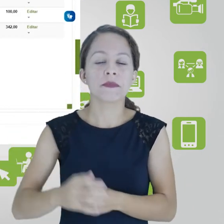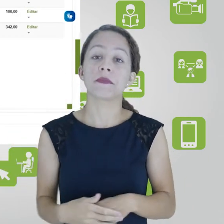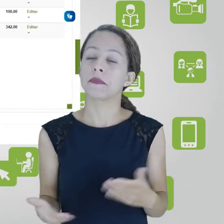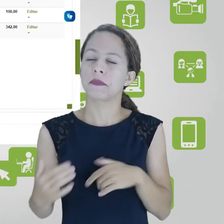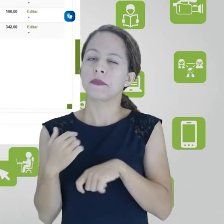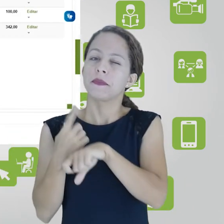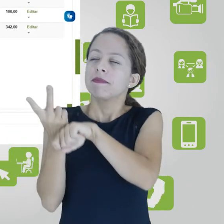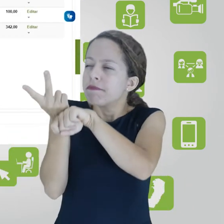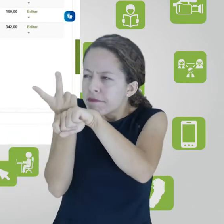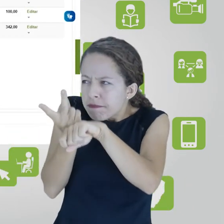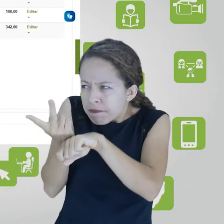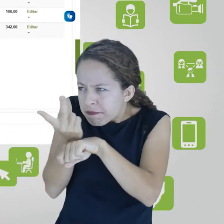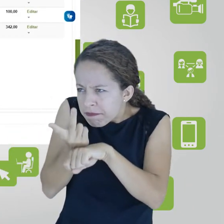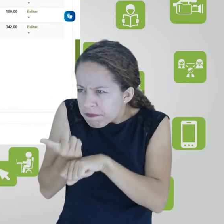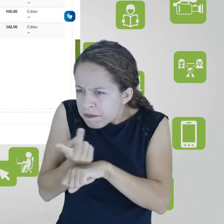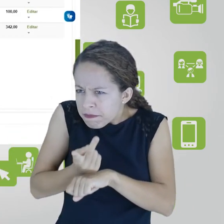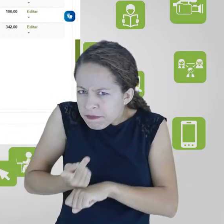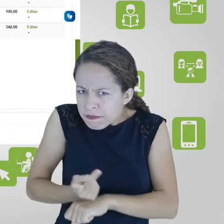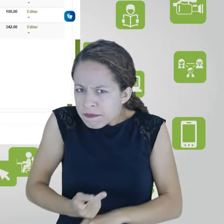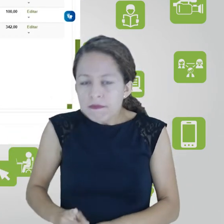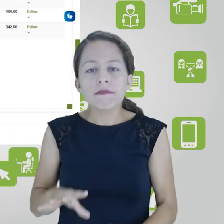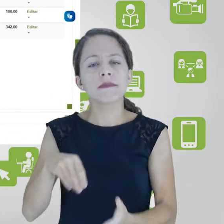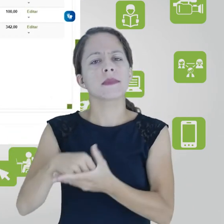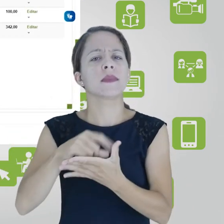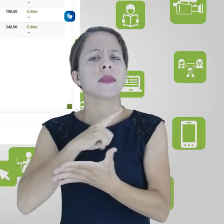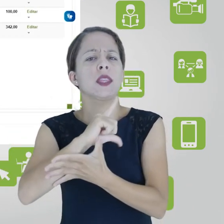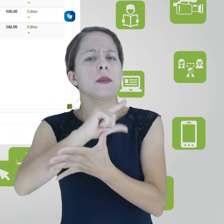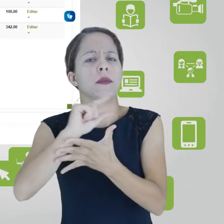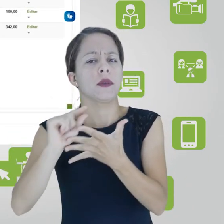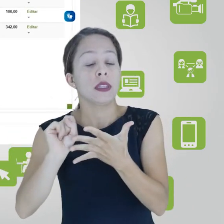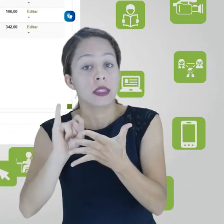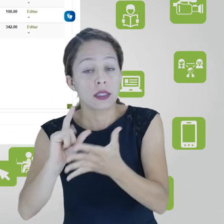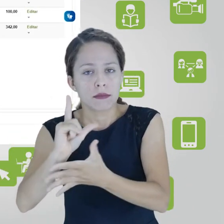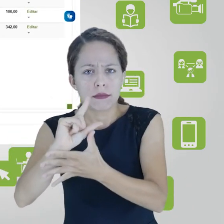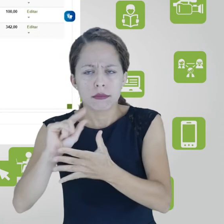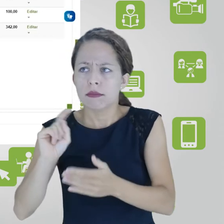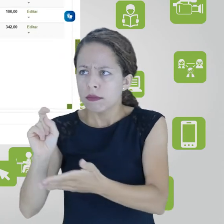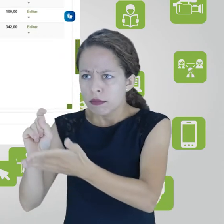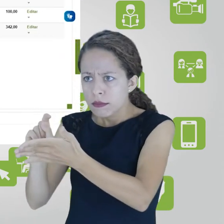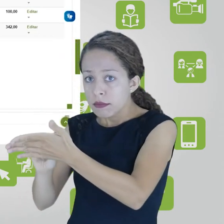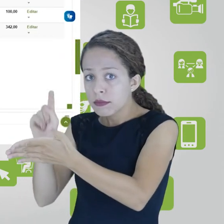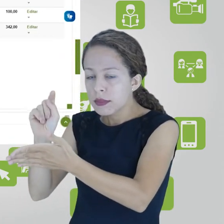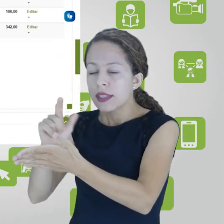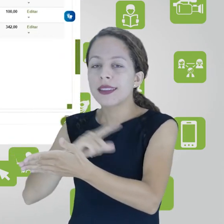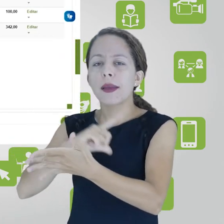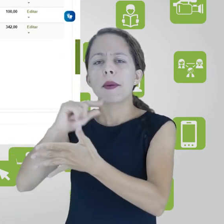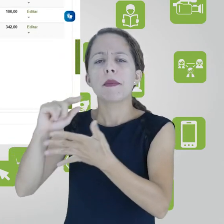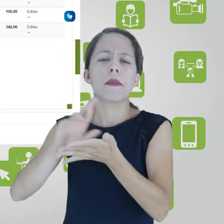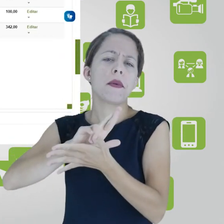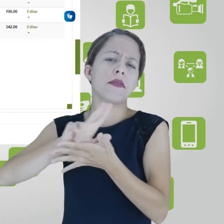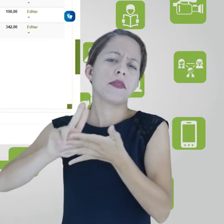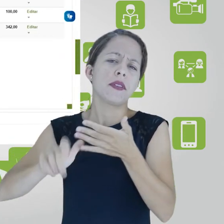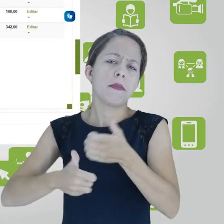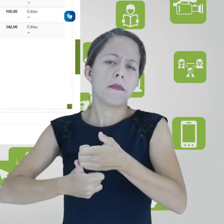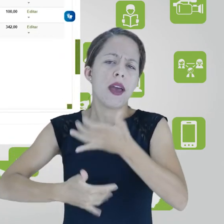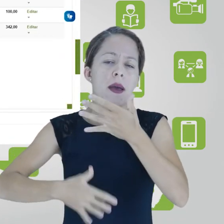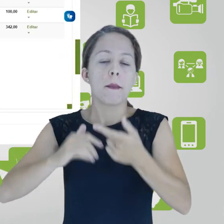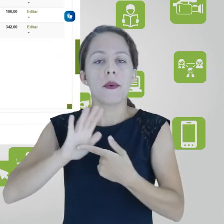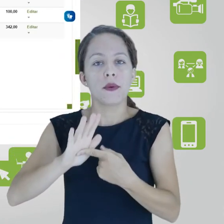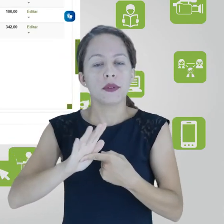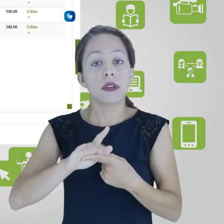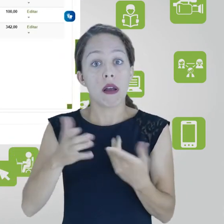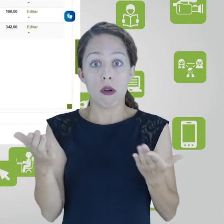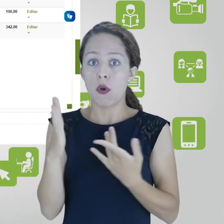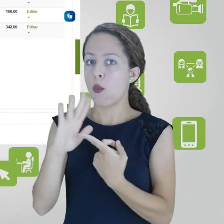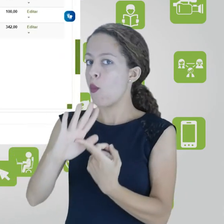né? Então, vamos lá. Eu vou procurar. Quando você clicar nesse item, vai aparecer várias opções. Não